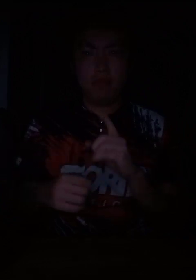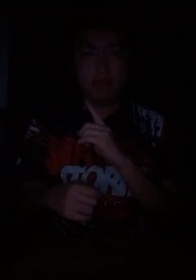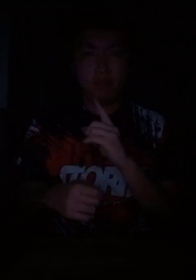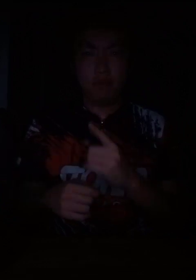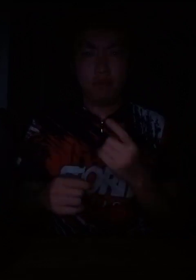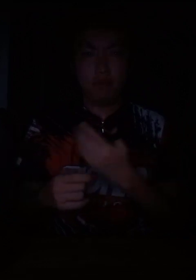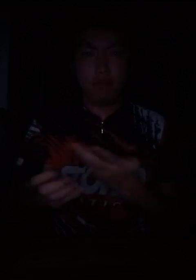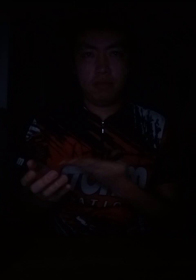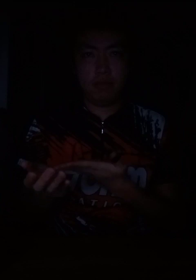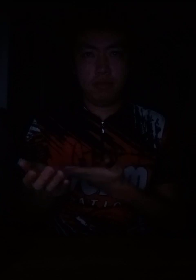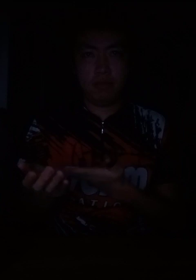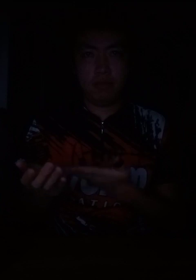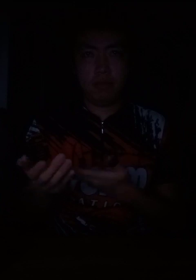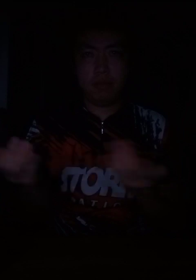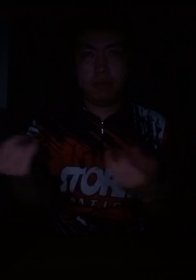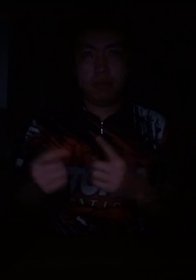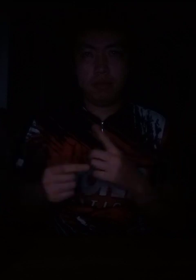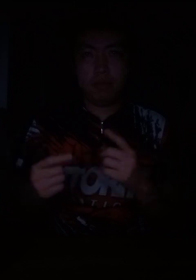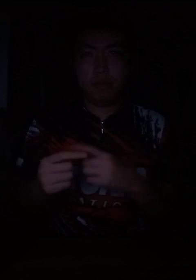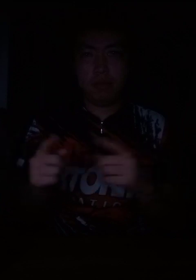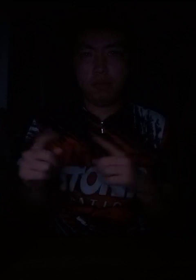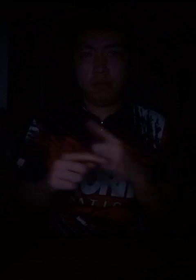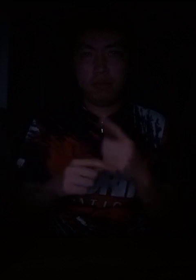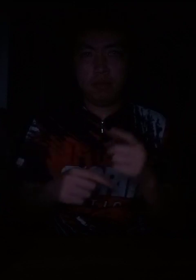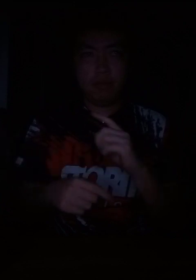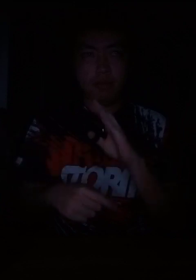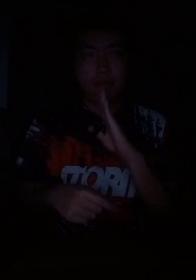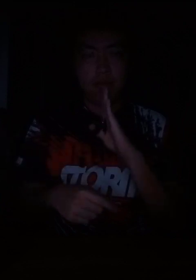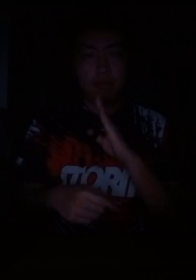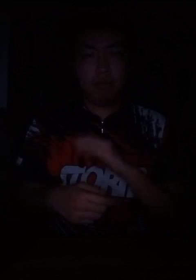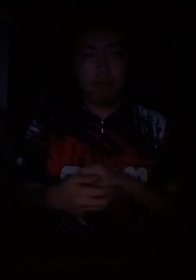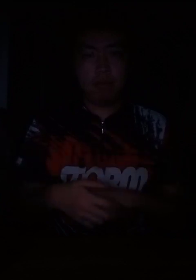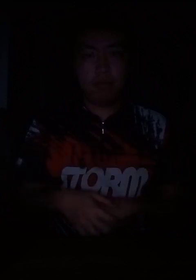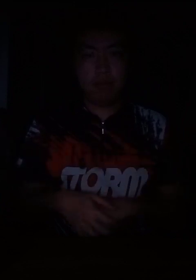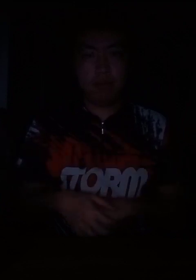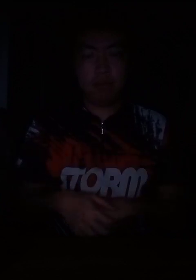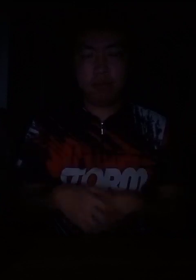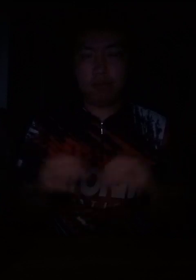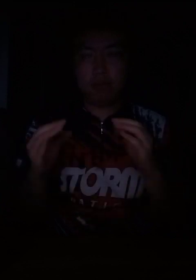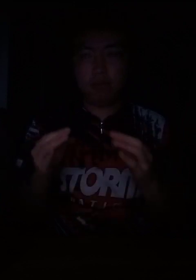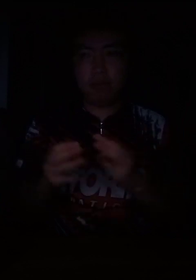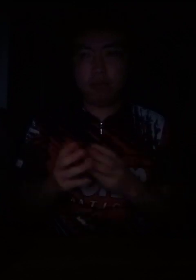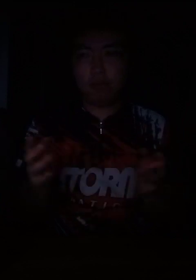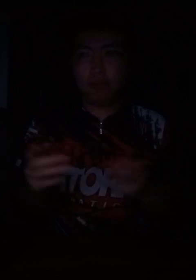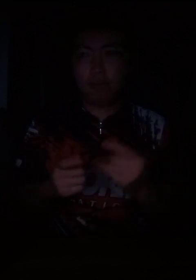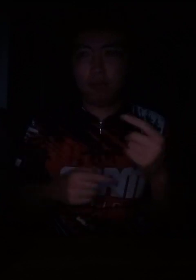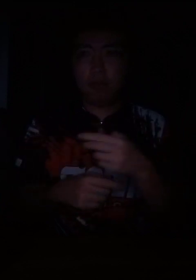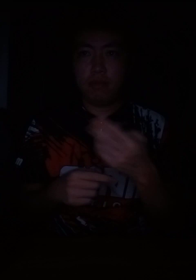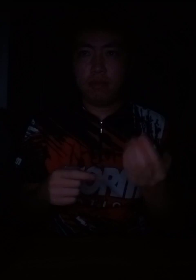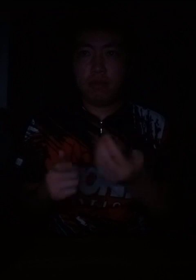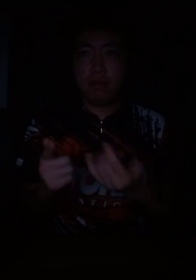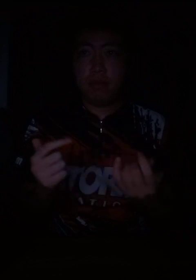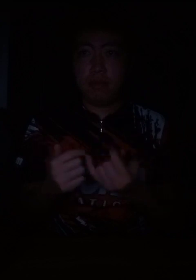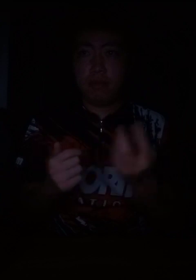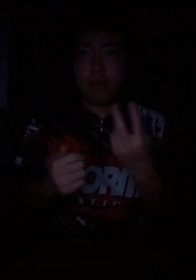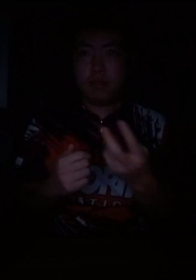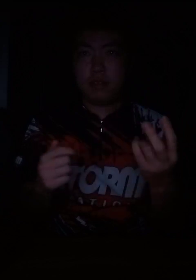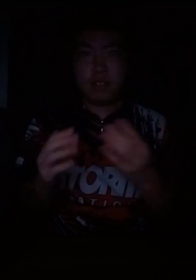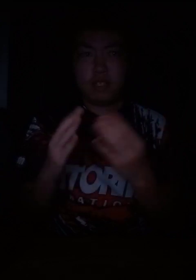범행을 저질렀는지일 텐데요. 이제 경찰 조사가 남은 상황이죠. 네, 그렇습니다. 버스 기사 말에 따르면 20대 승객 A씨가